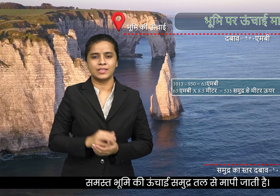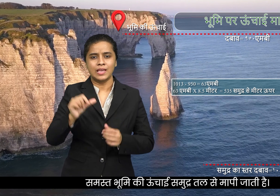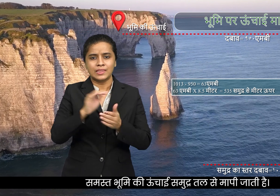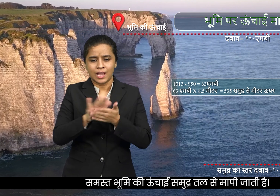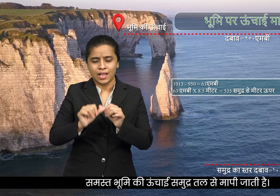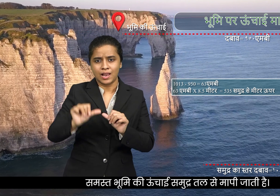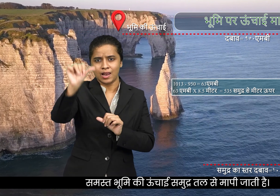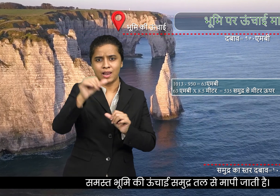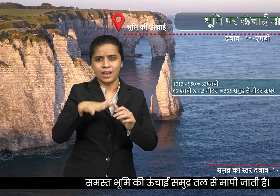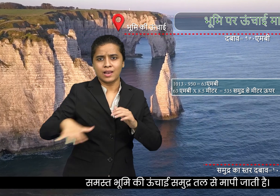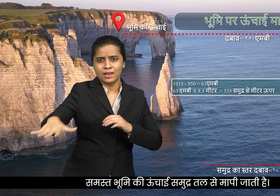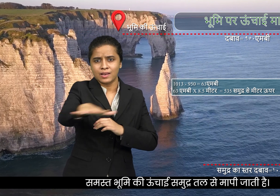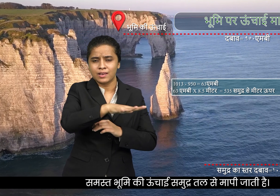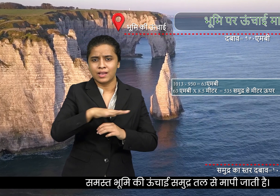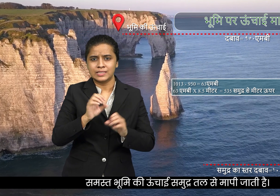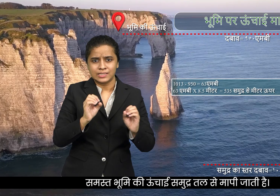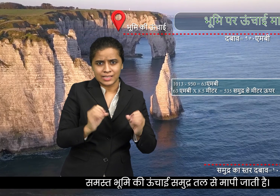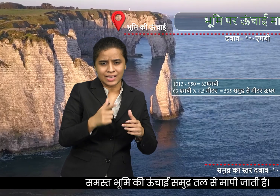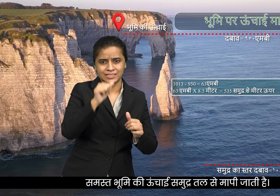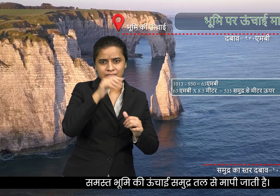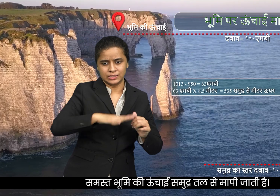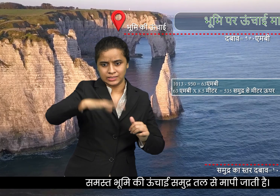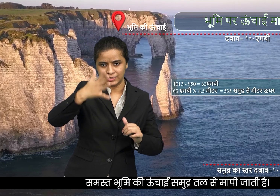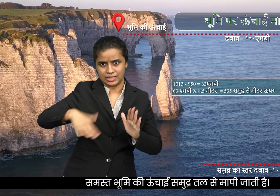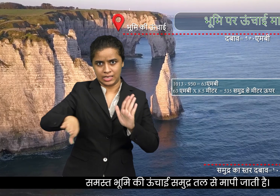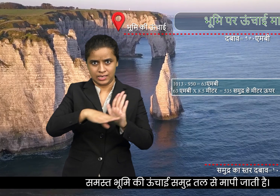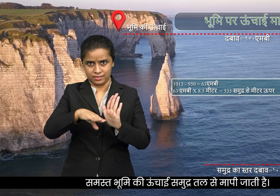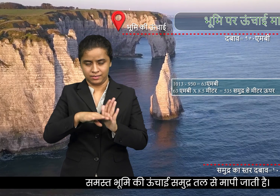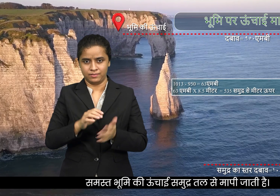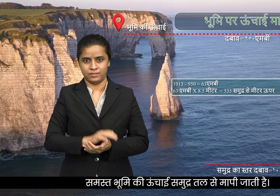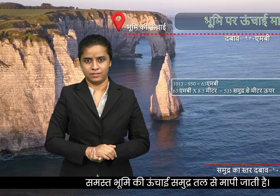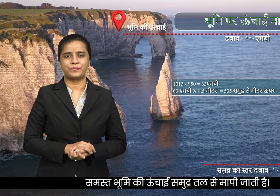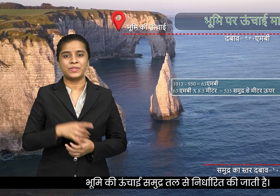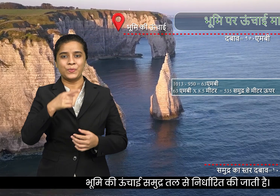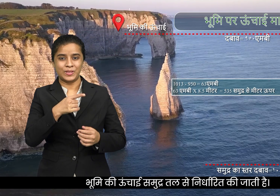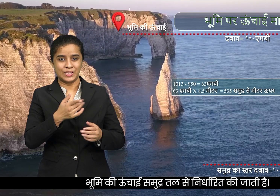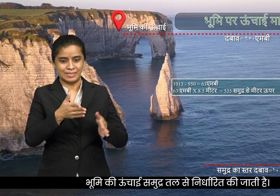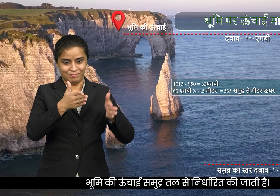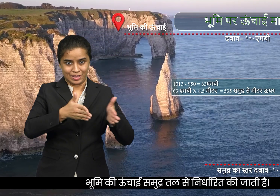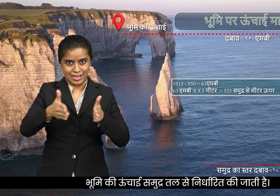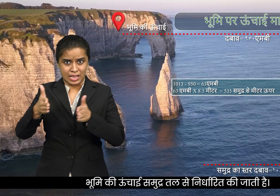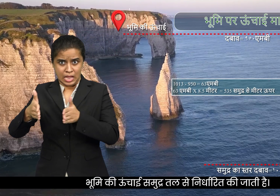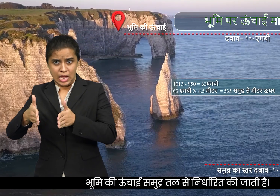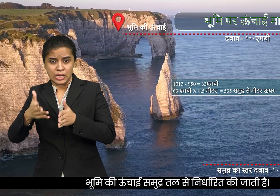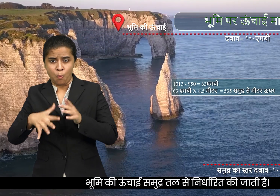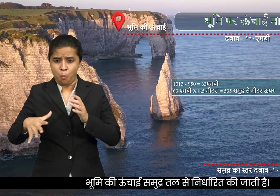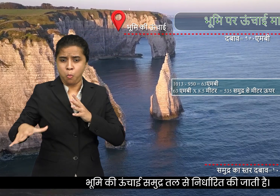समस्त भूमि की ऊंचाई समुद्र तल से मापी जाती है। भूमि की ऊंचाई समुद्र तल